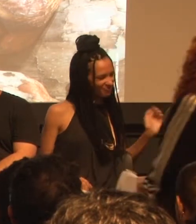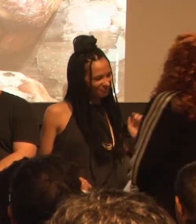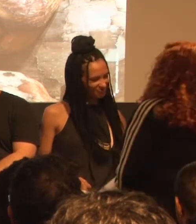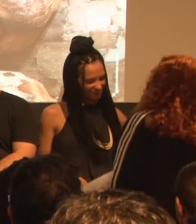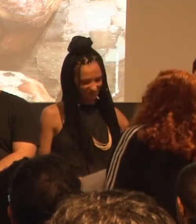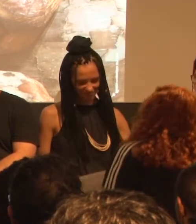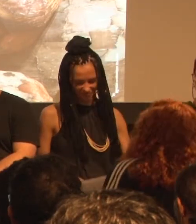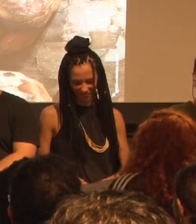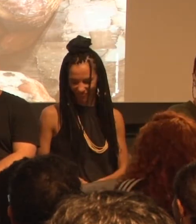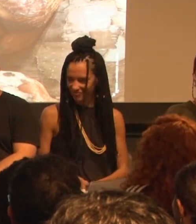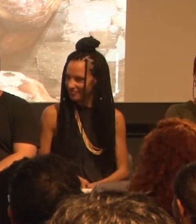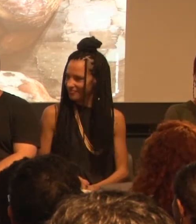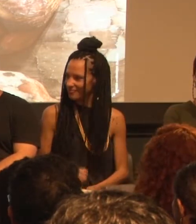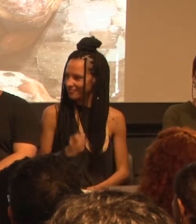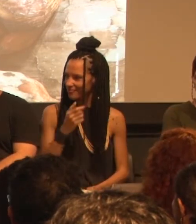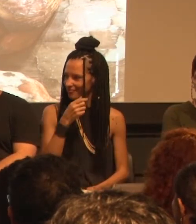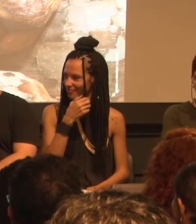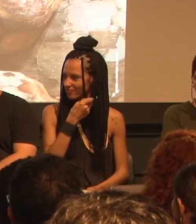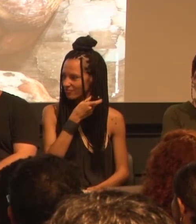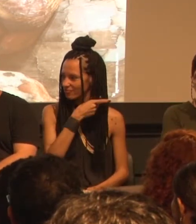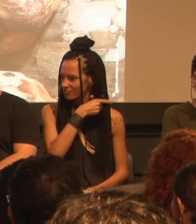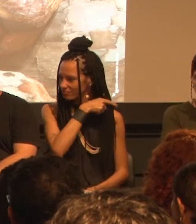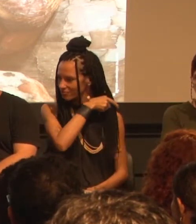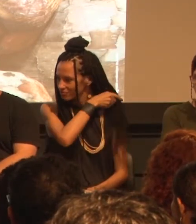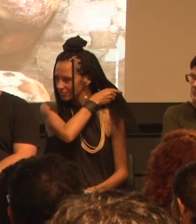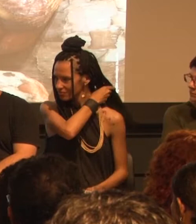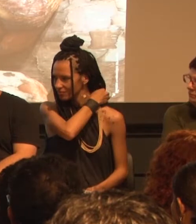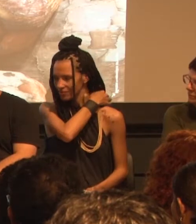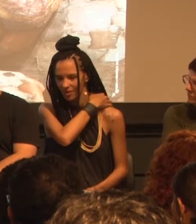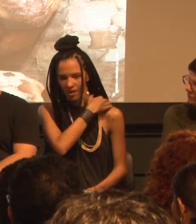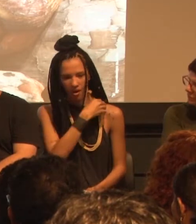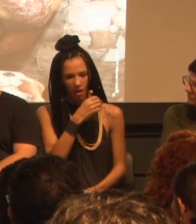basicamente isso. E ela diz muito respeito...